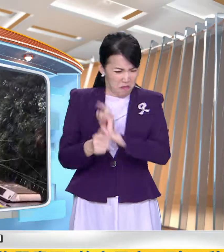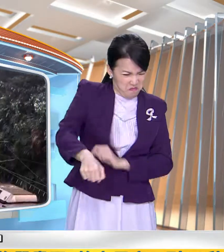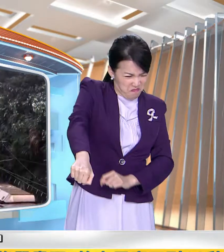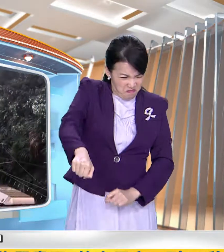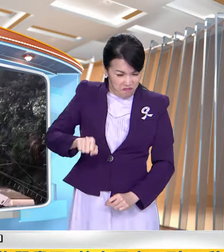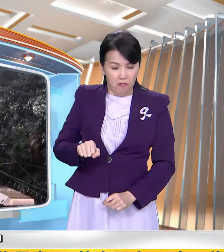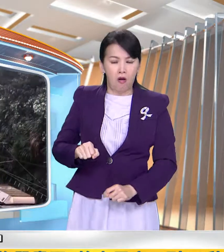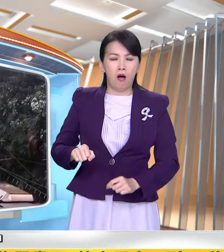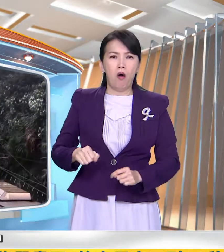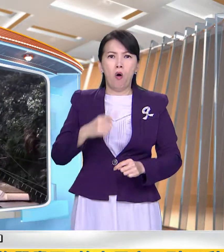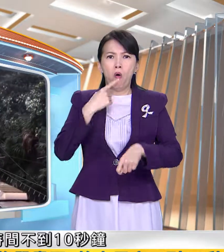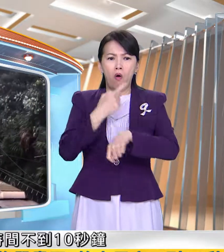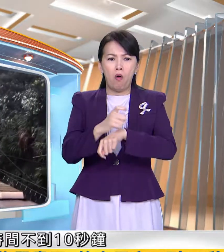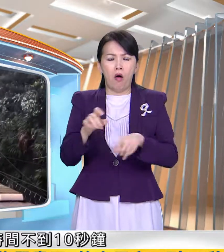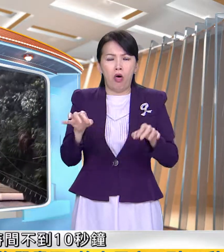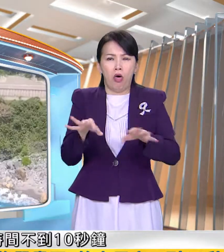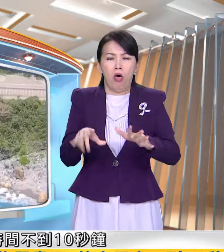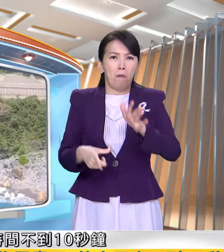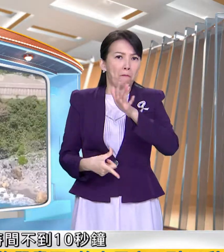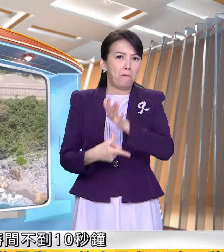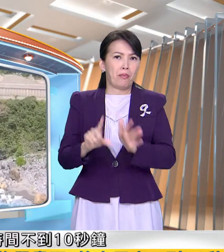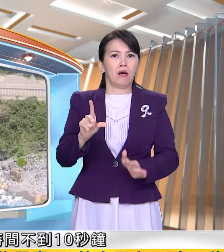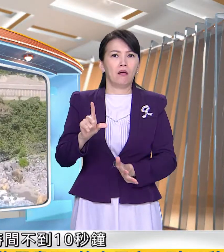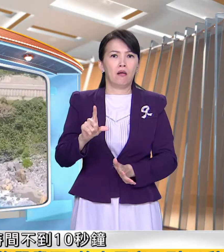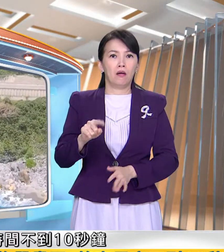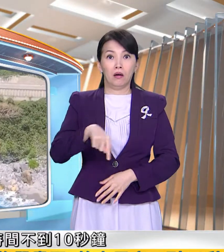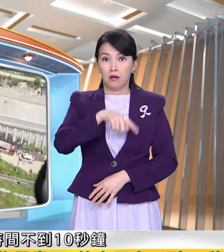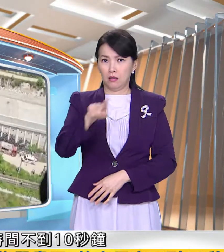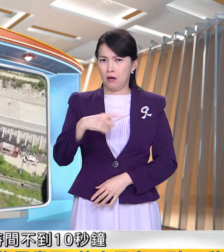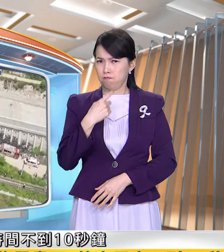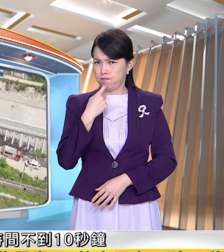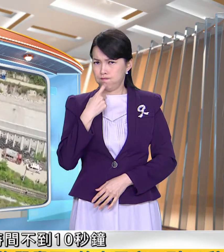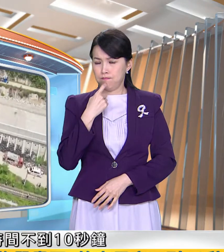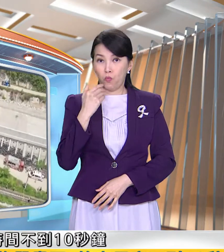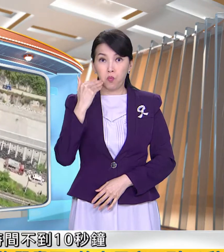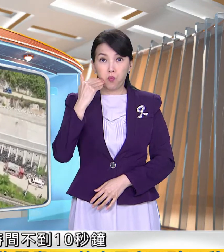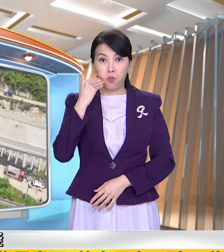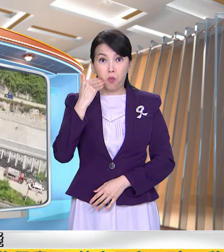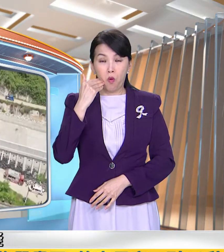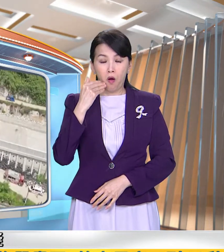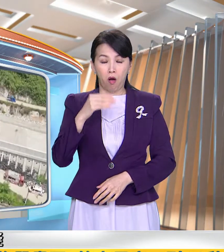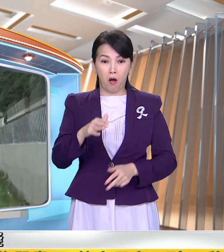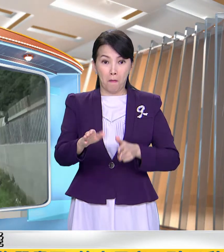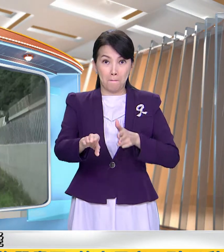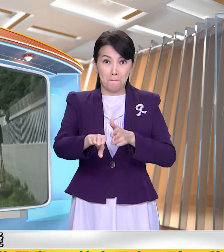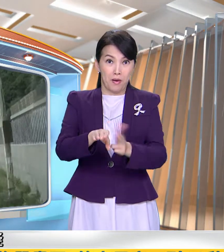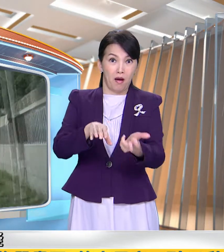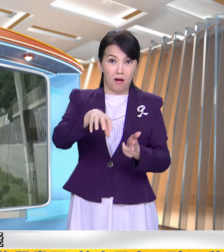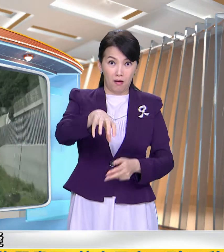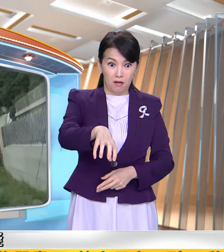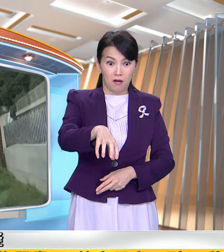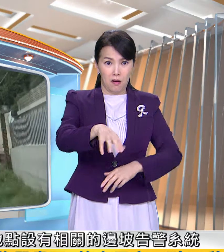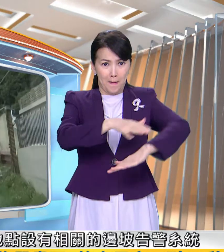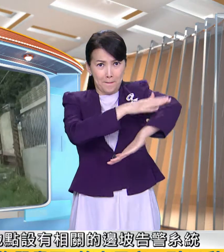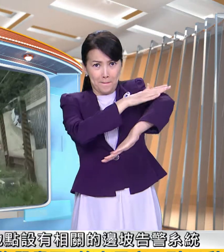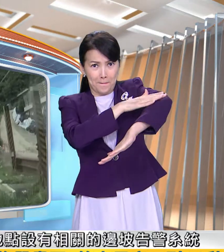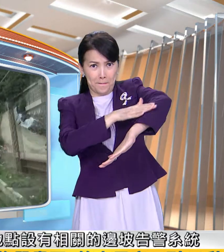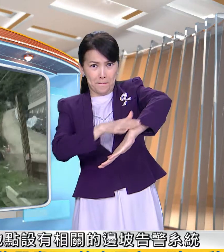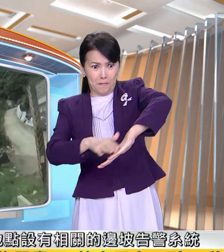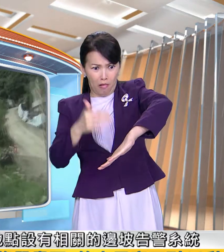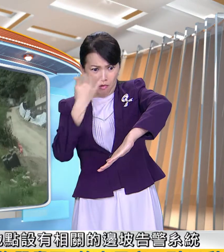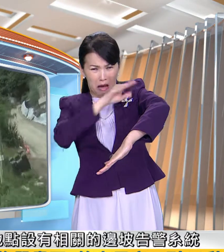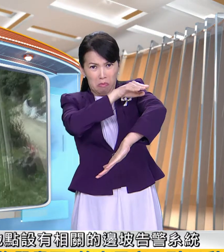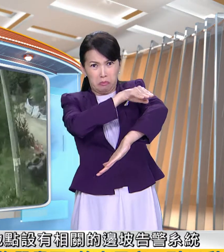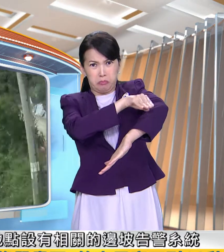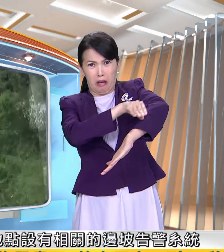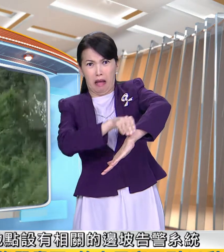这段过程当中，驾驶的反应时间不到十秒钟，也让外界质疑，如果